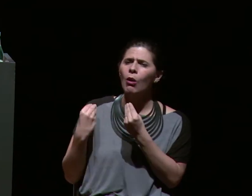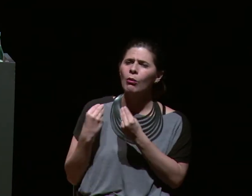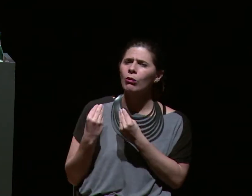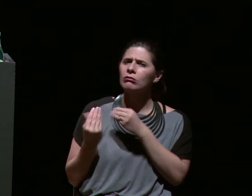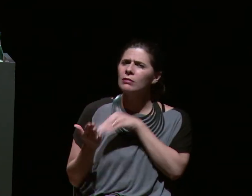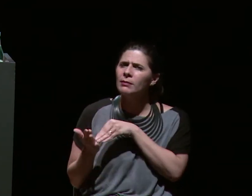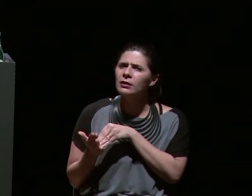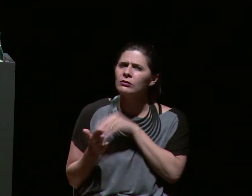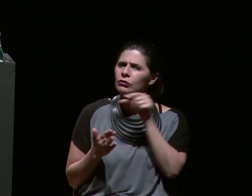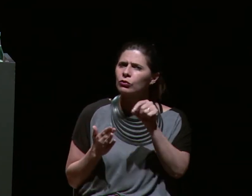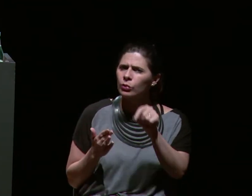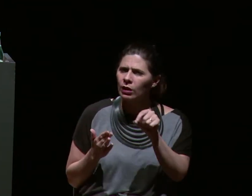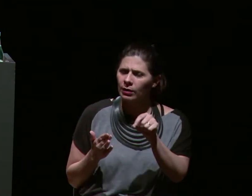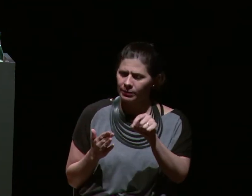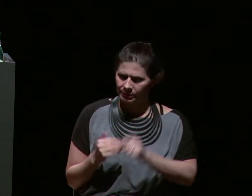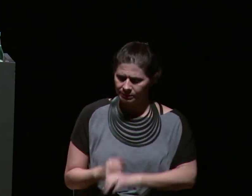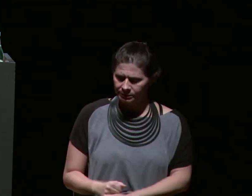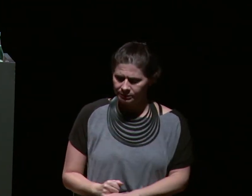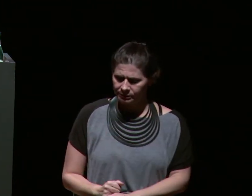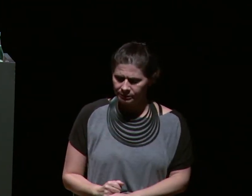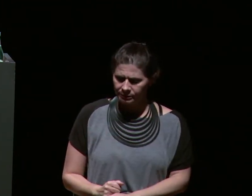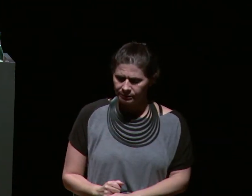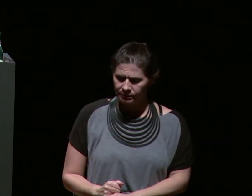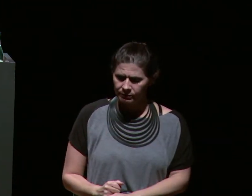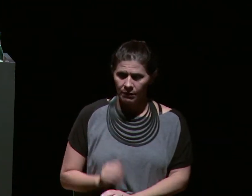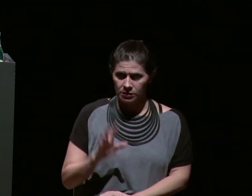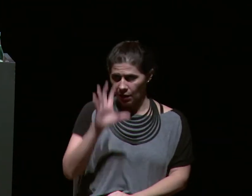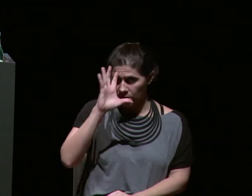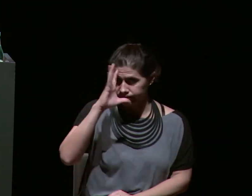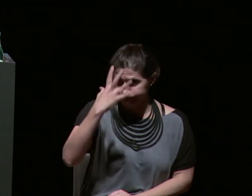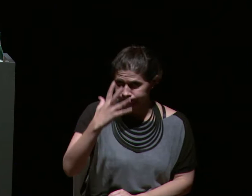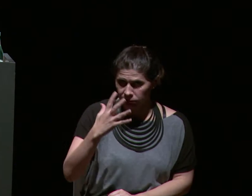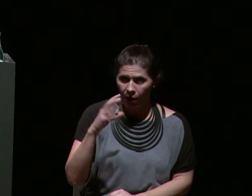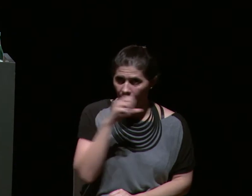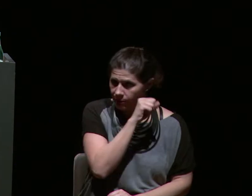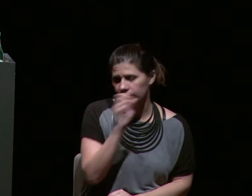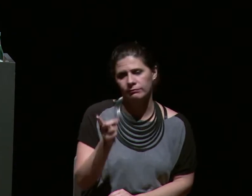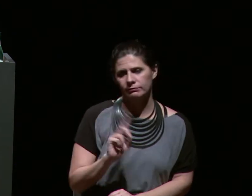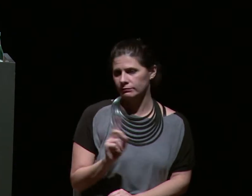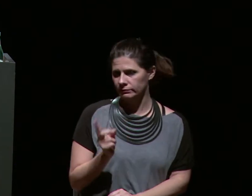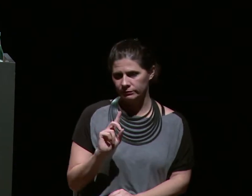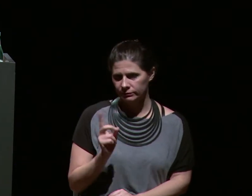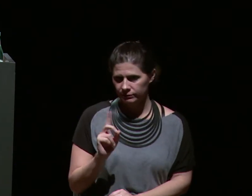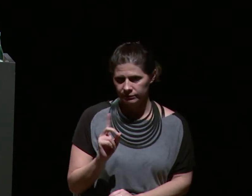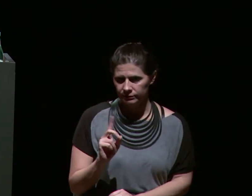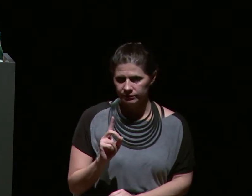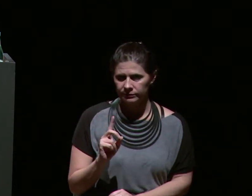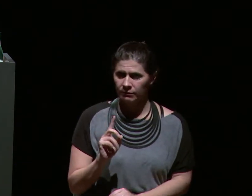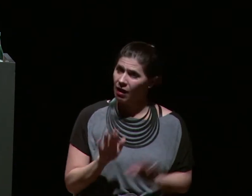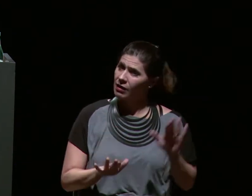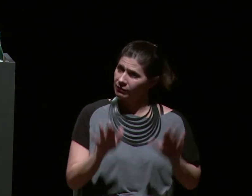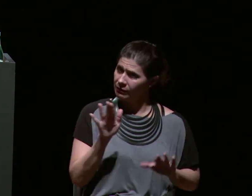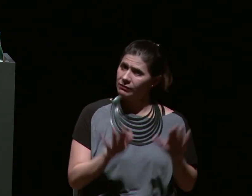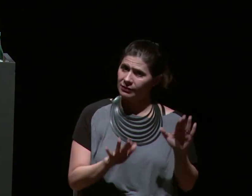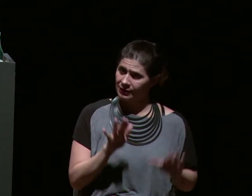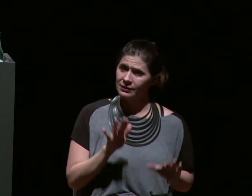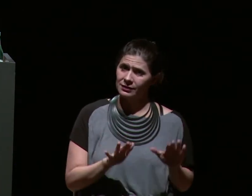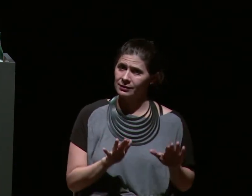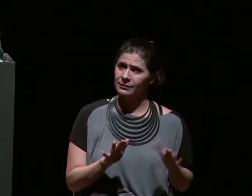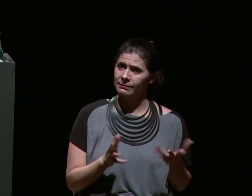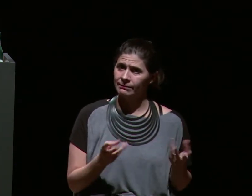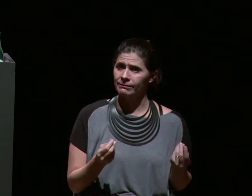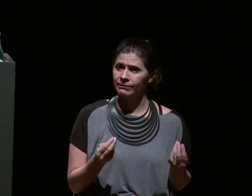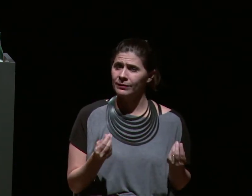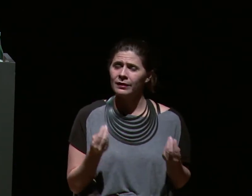alunos. Isto nem sempre significou a rápida solução dos problemas desses alunos. Por vezes, em alguma